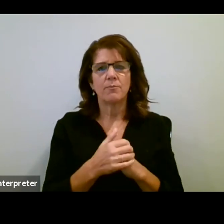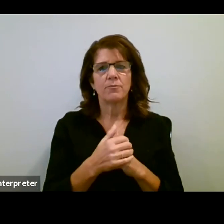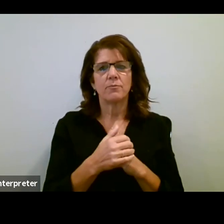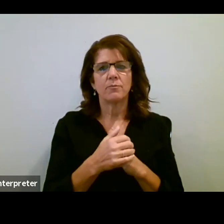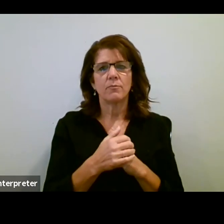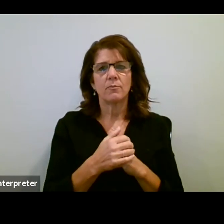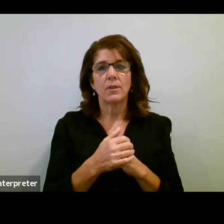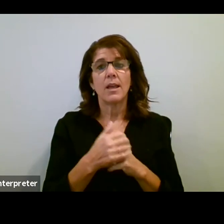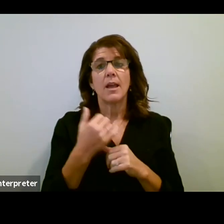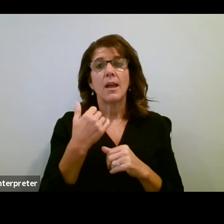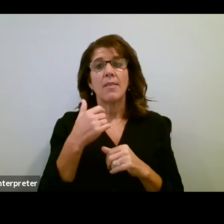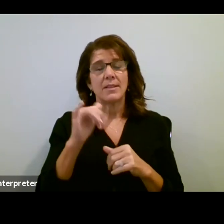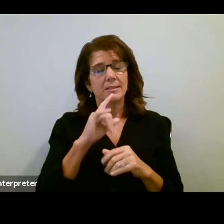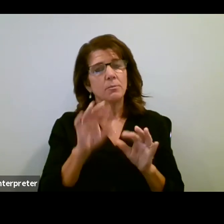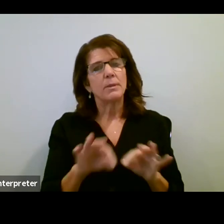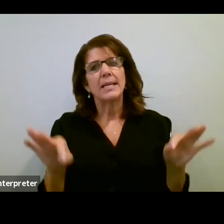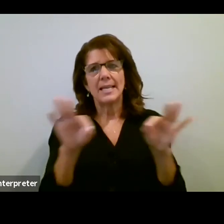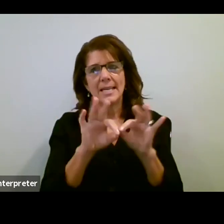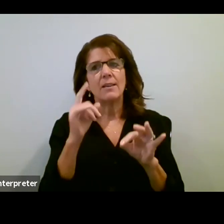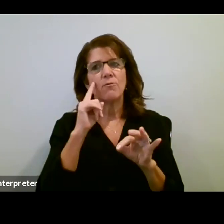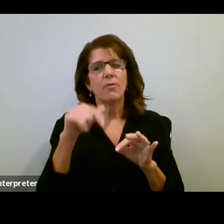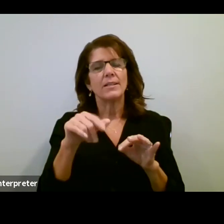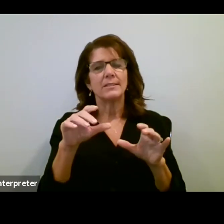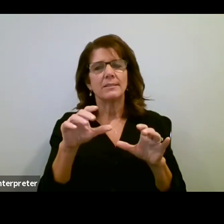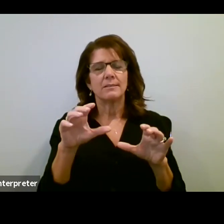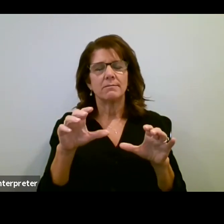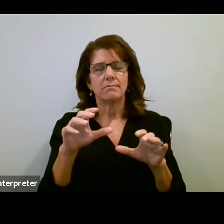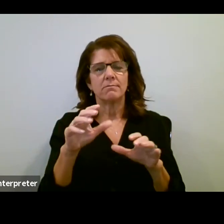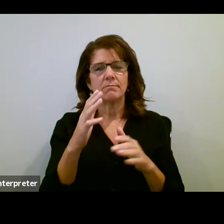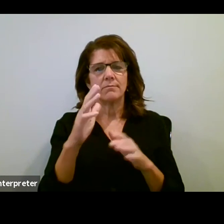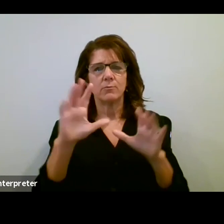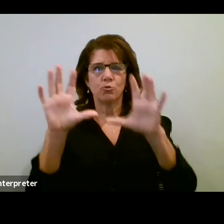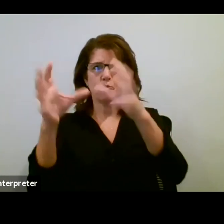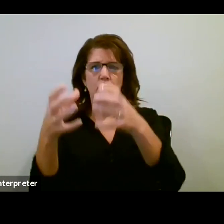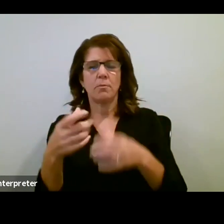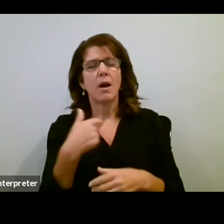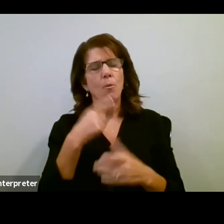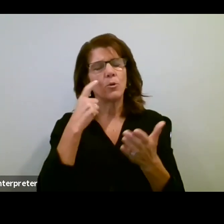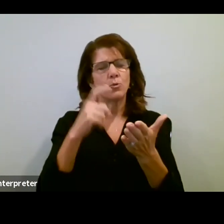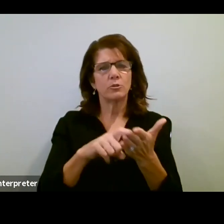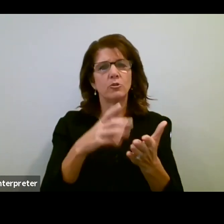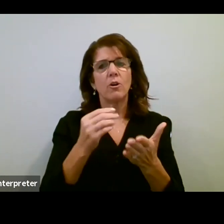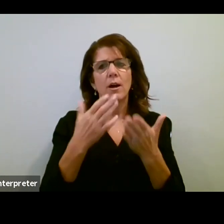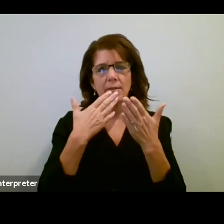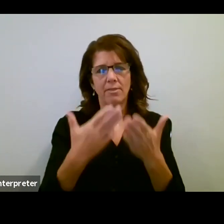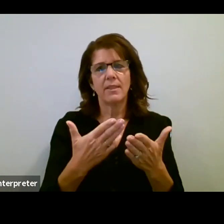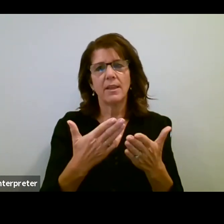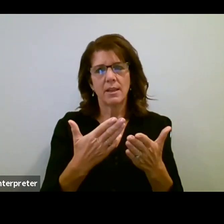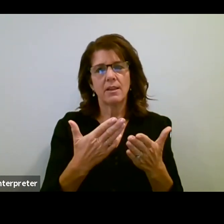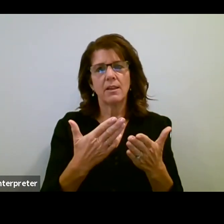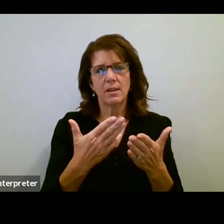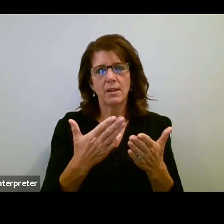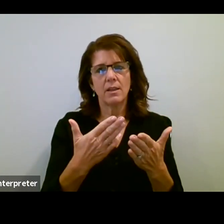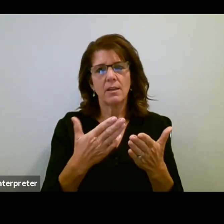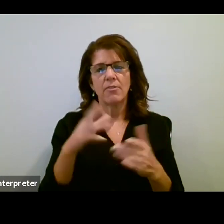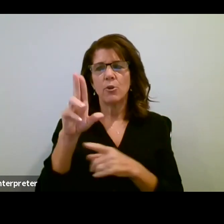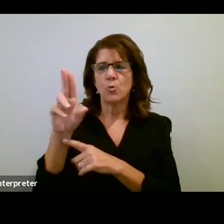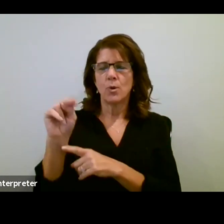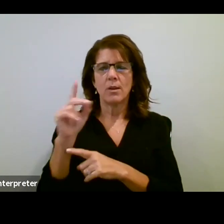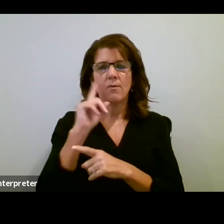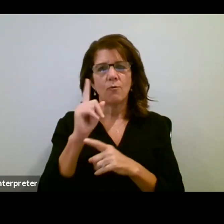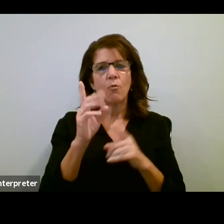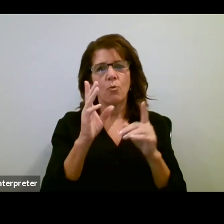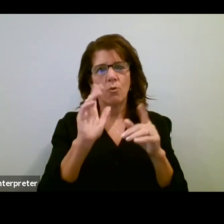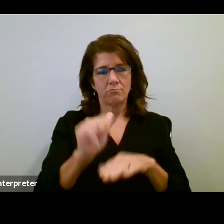aprovechar de reconocer y agradecer a la Organización de las Naciones Unidas por la organización de este seminario y a todas y todos